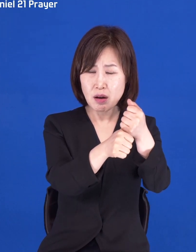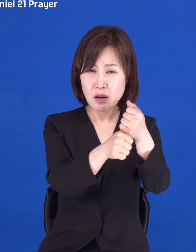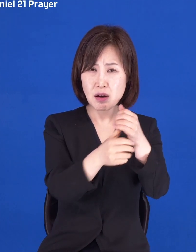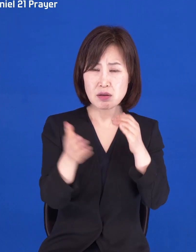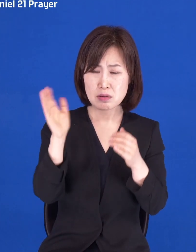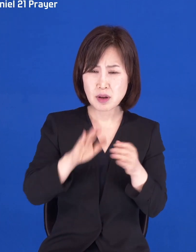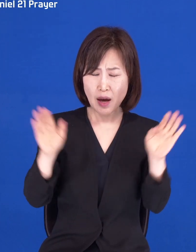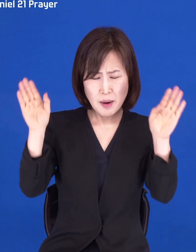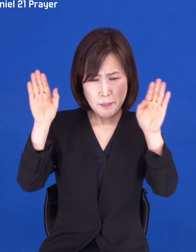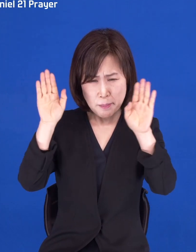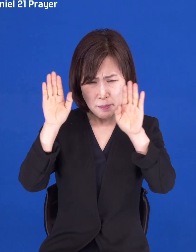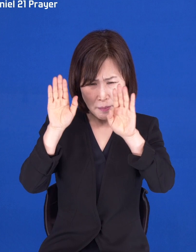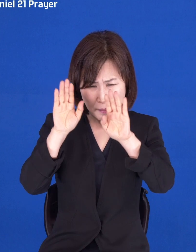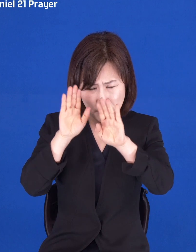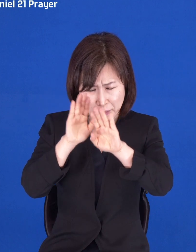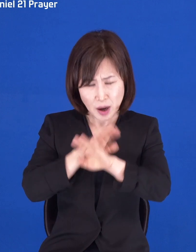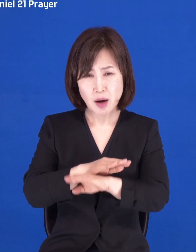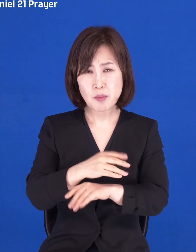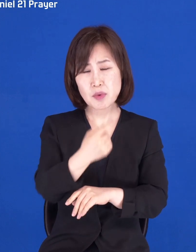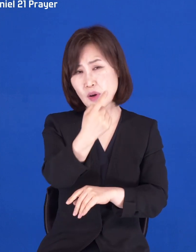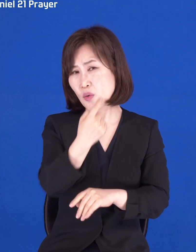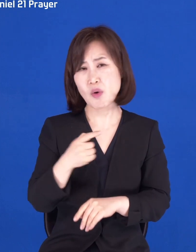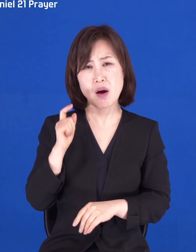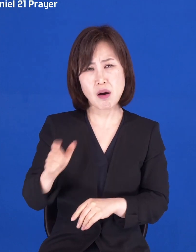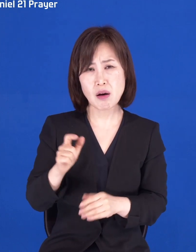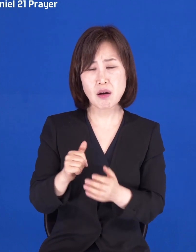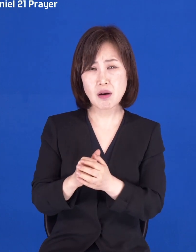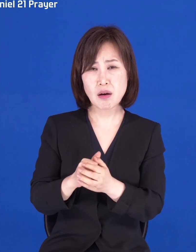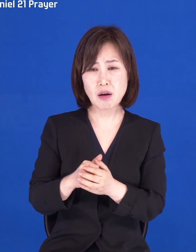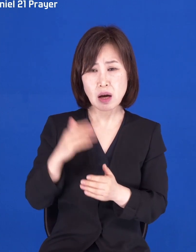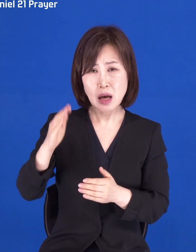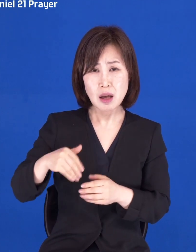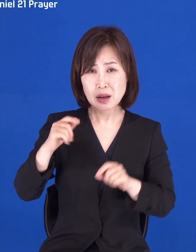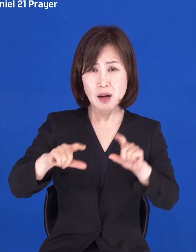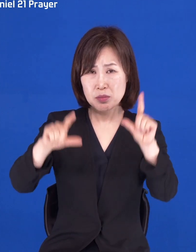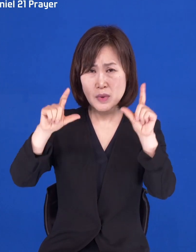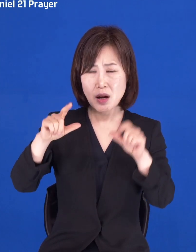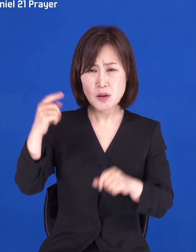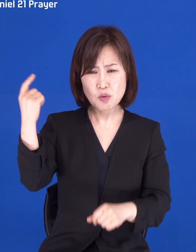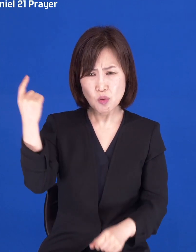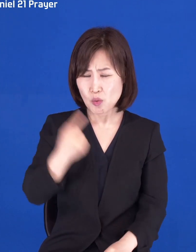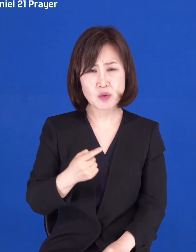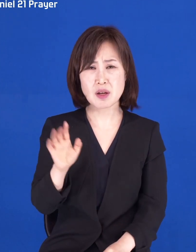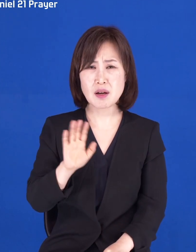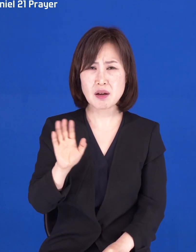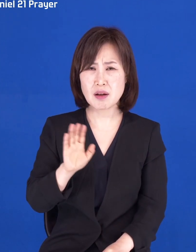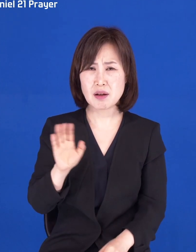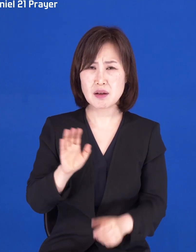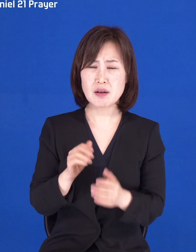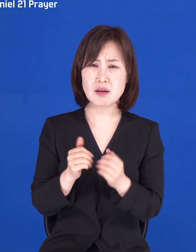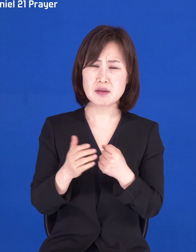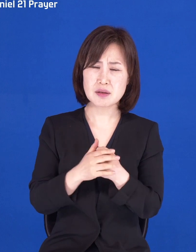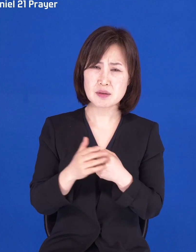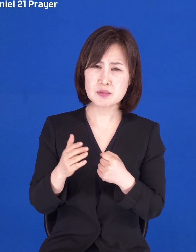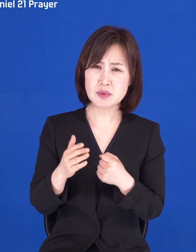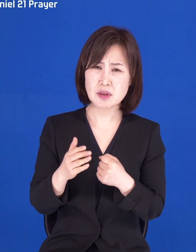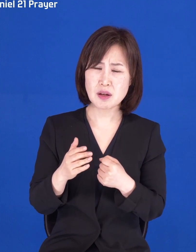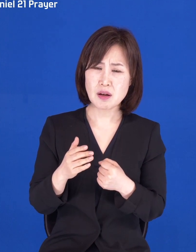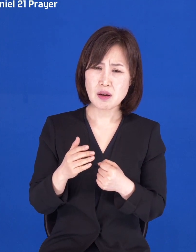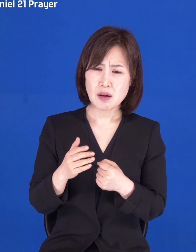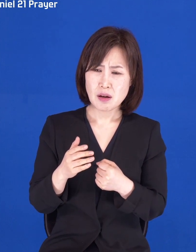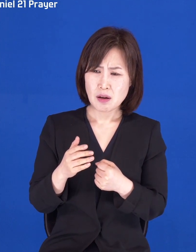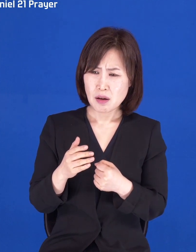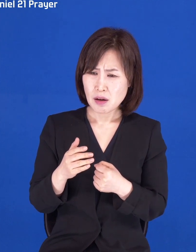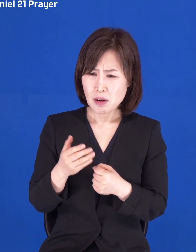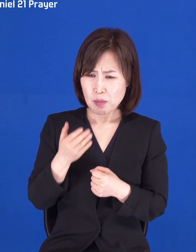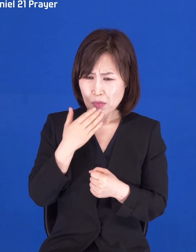되어도 내려오지를 않는 거예요. 그 다음 날이 되어도 안 내려오세요. 그래서 저희들은 아무것도 못